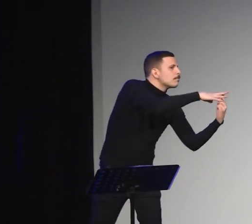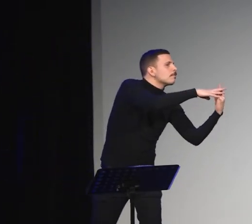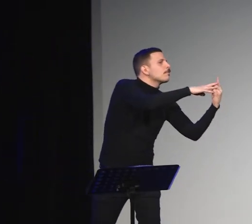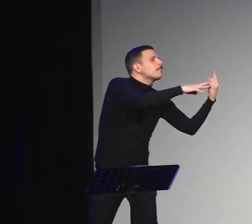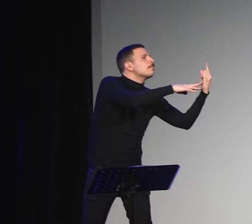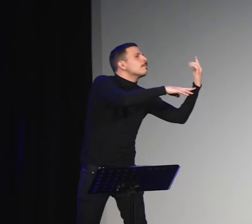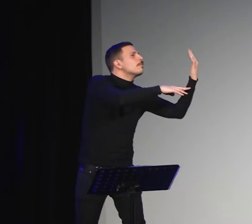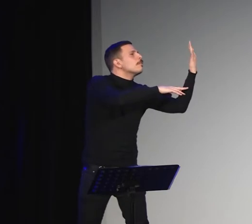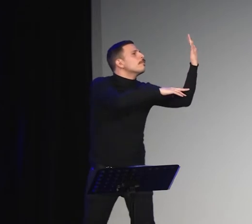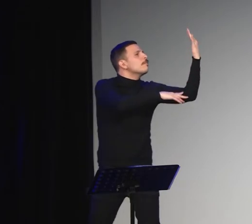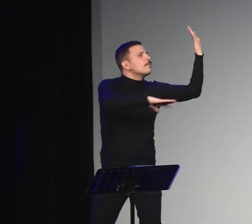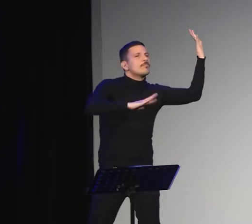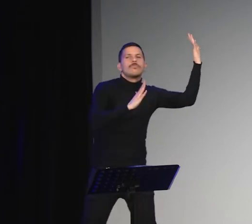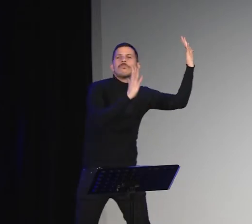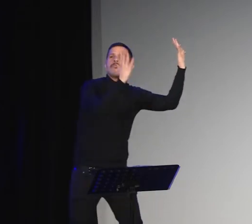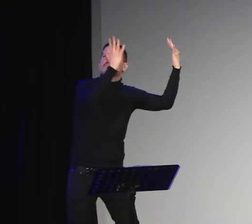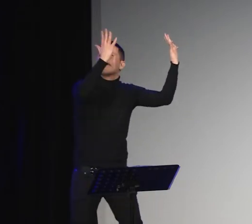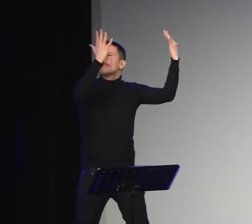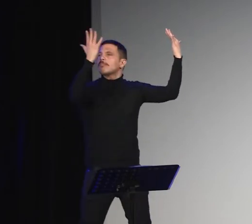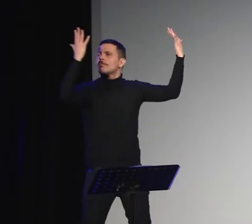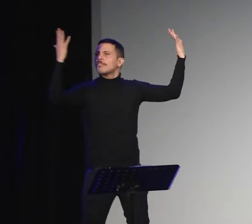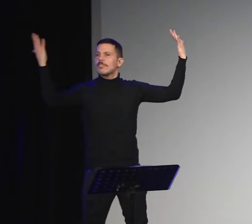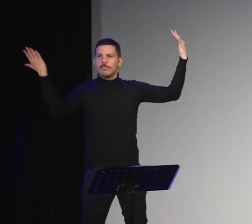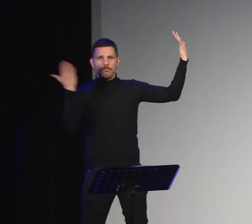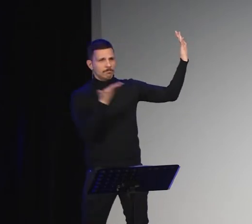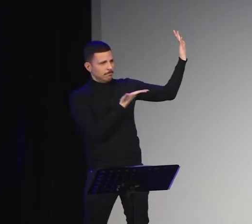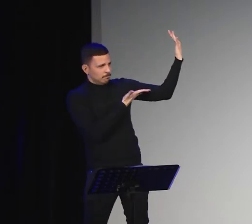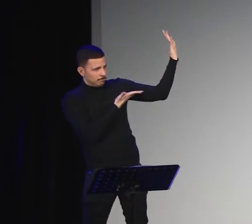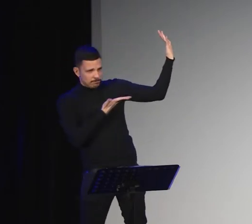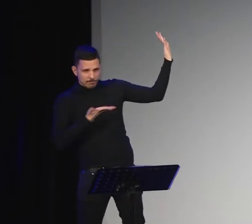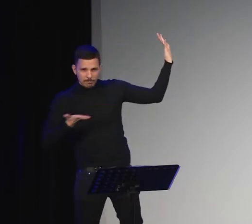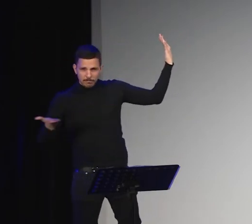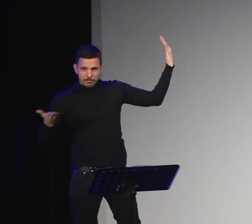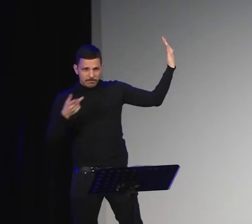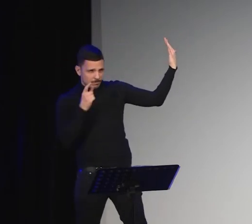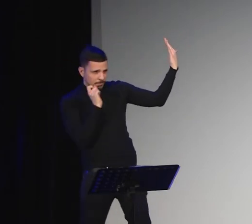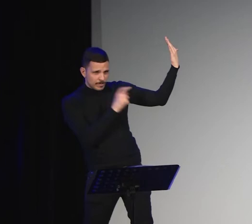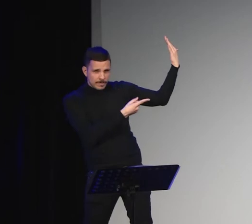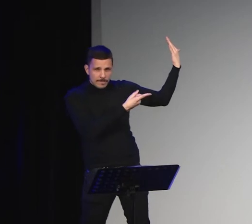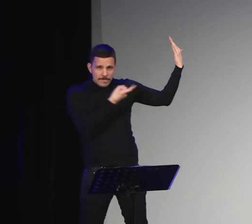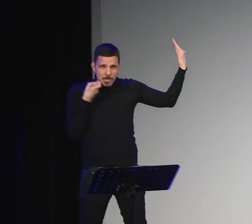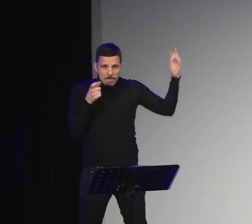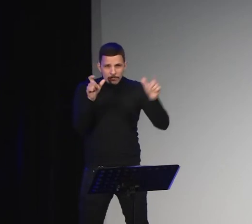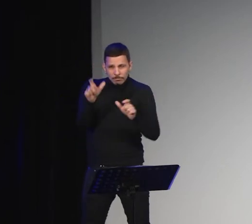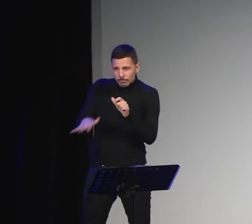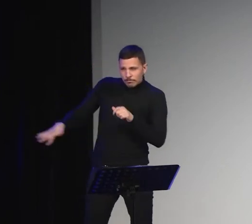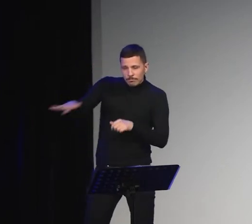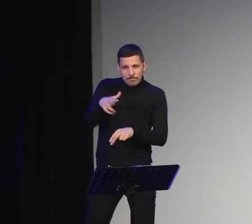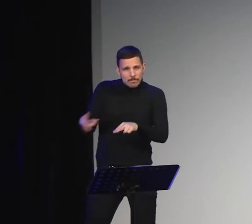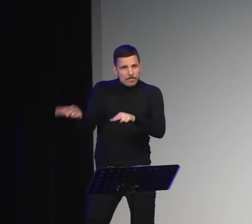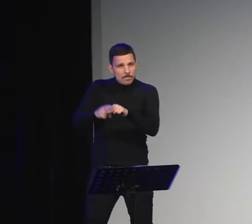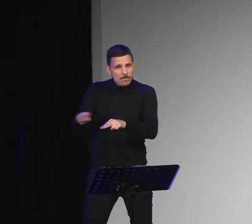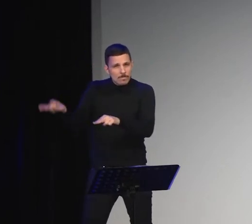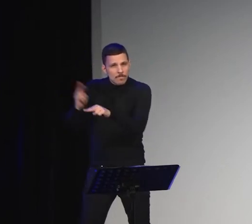Salim chercha une pierre ou du bois. Il ne trouva qu'une canette. Il la planta comme une croix. Sarah